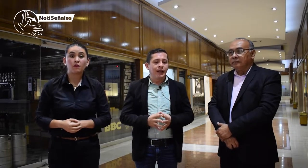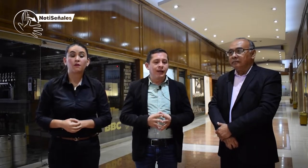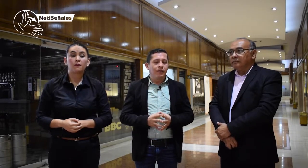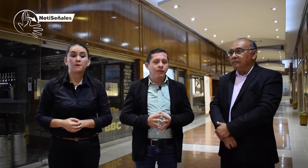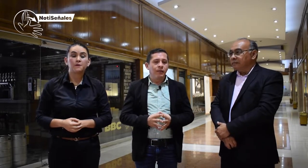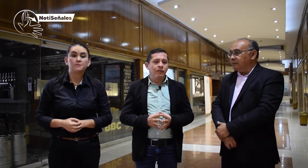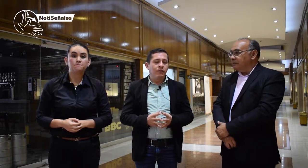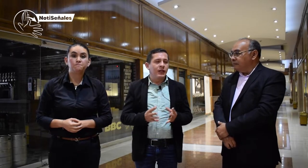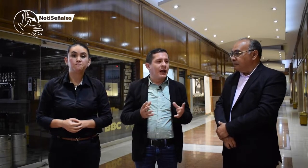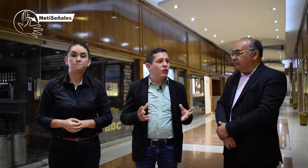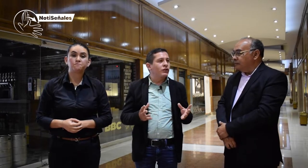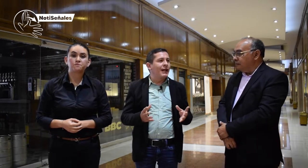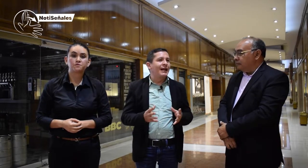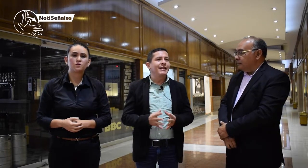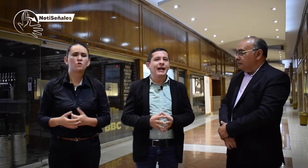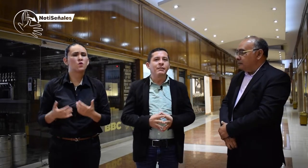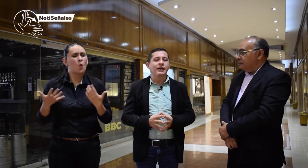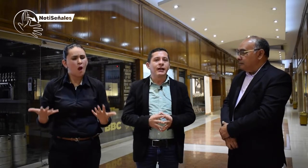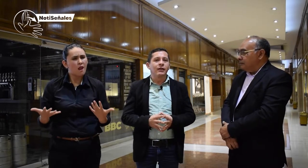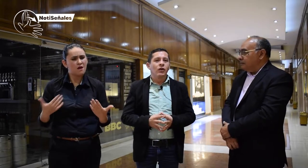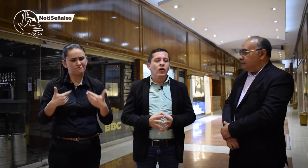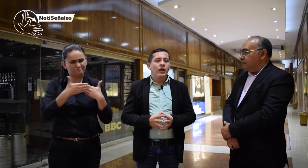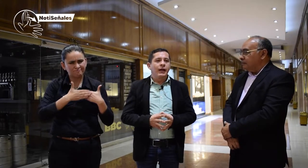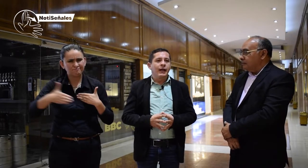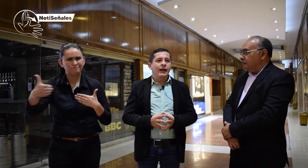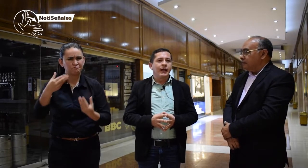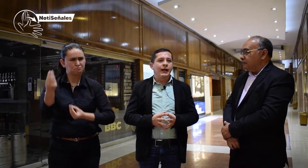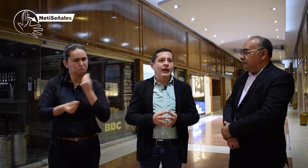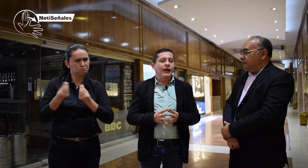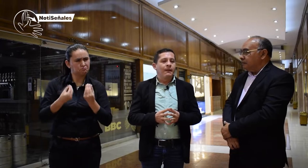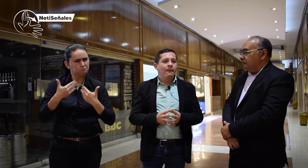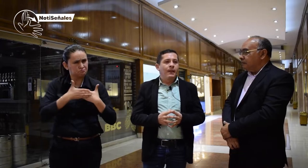ser la dinámica?